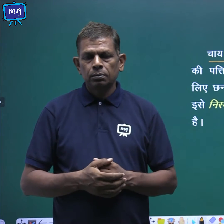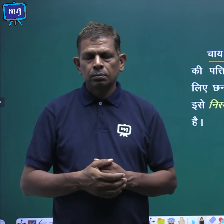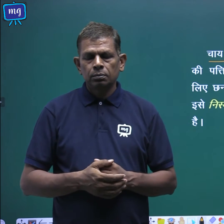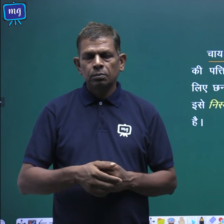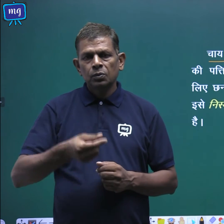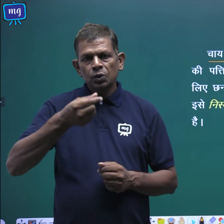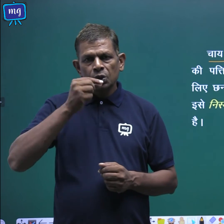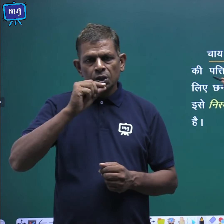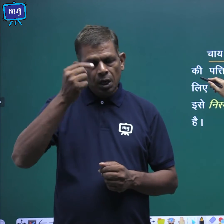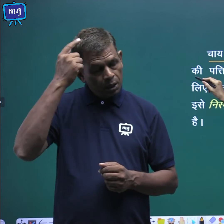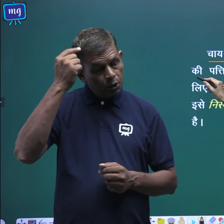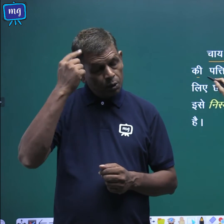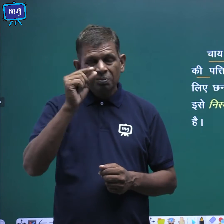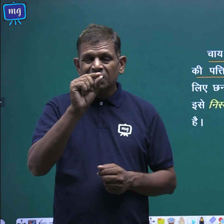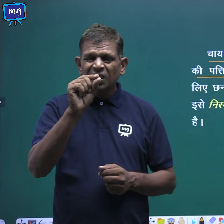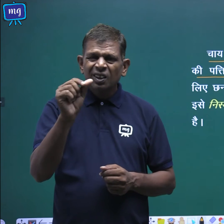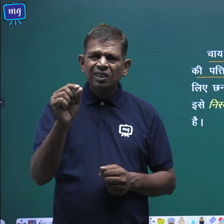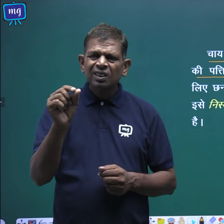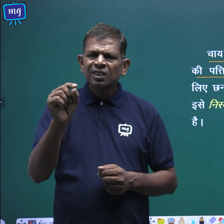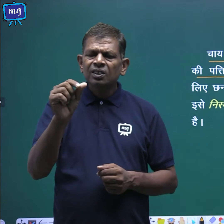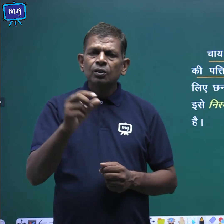चाय की पत्तियों को